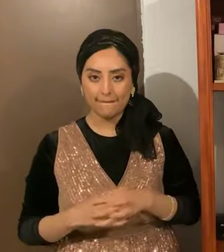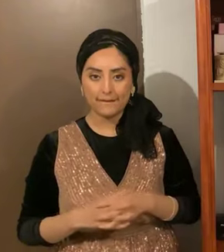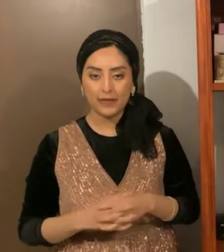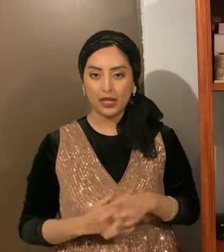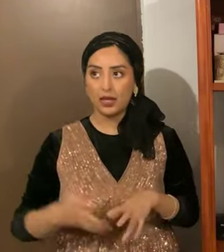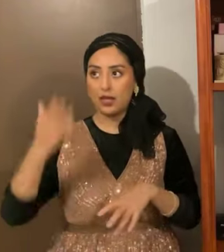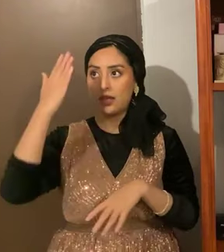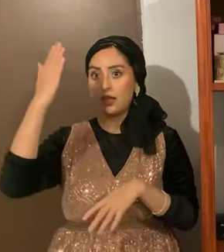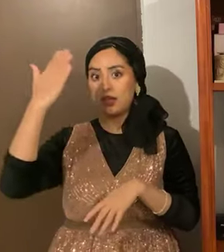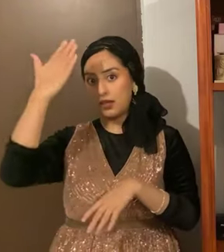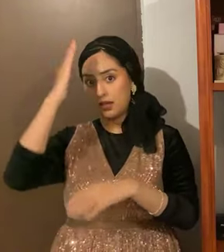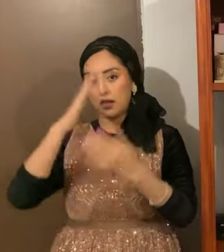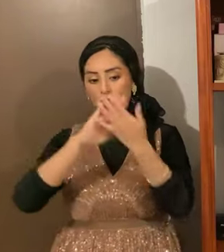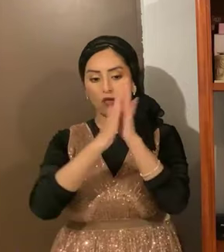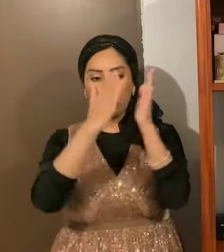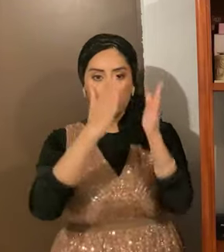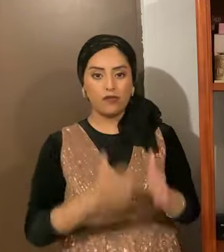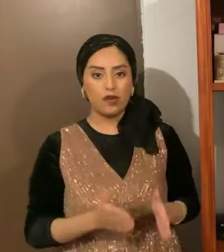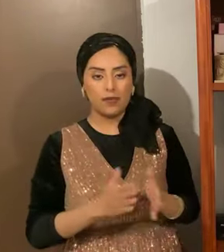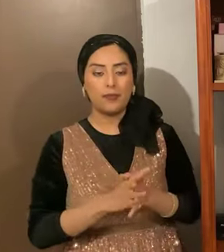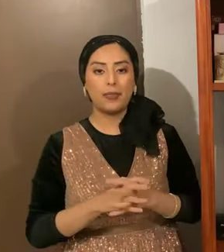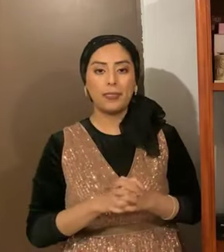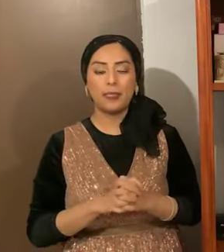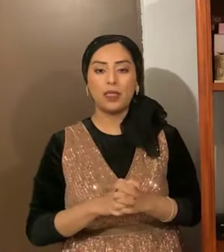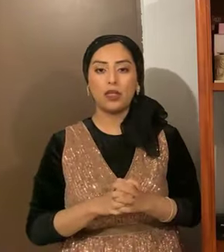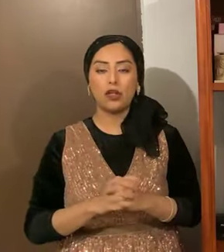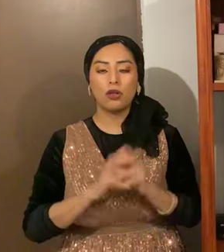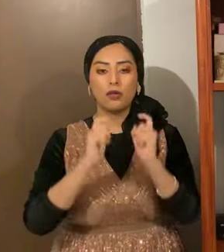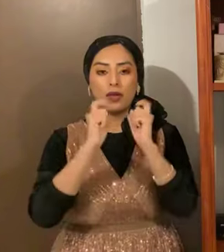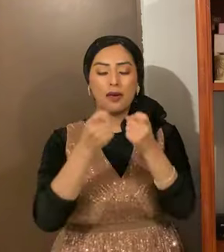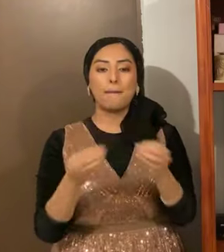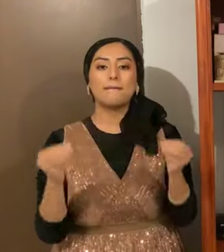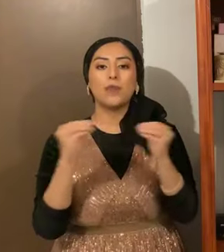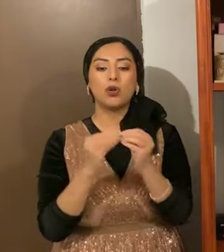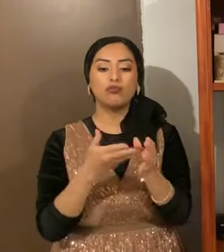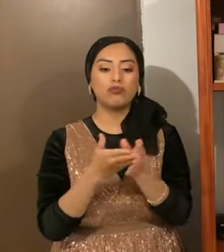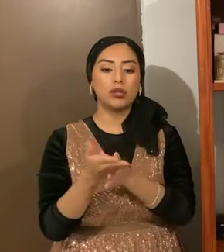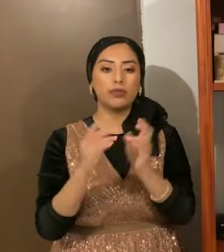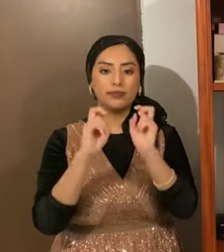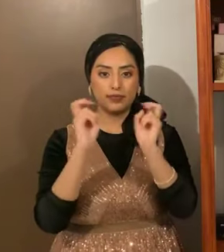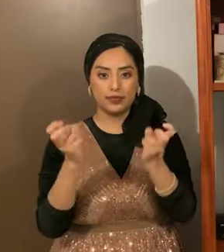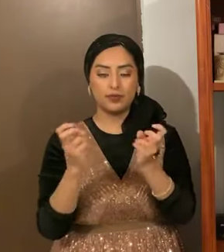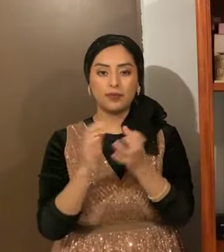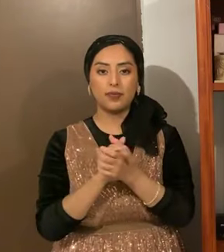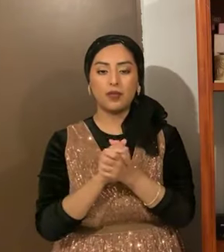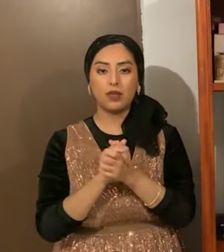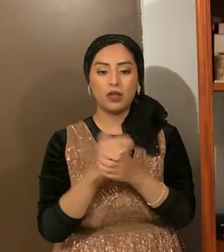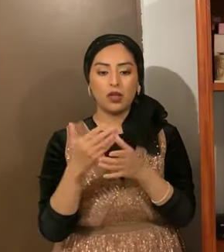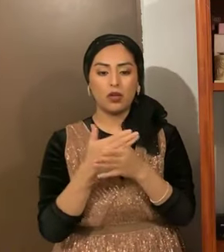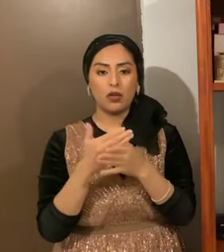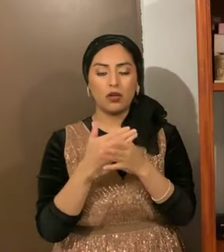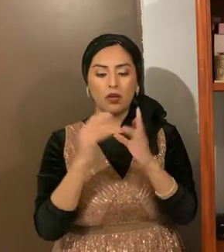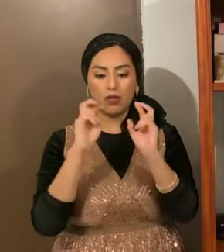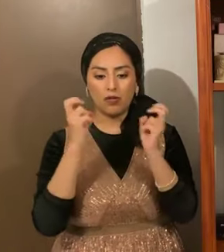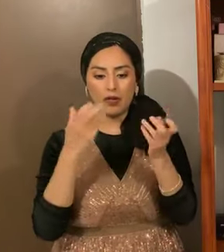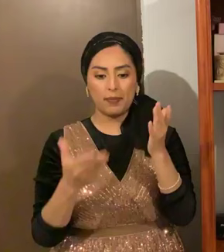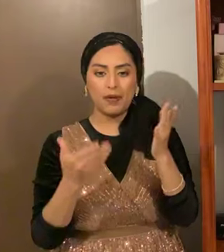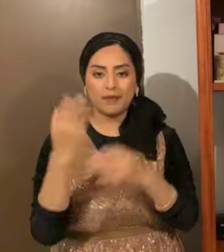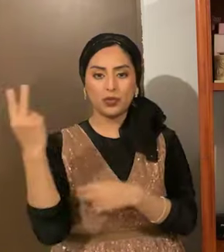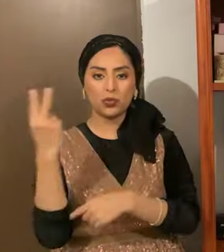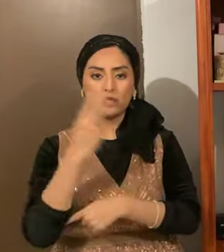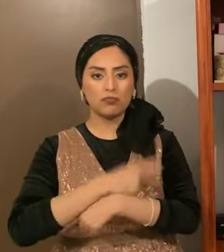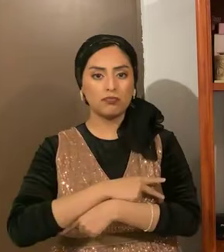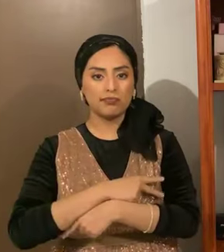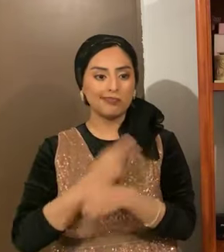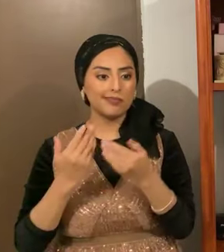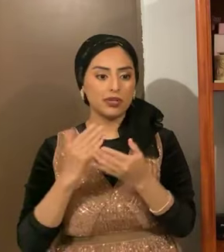mismo. Entonces, vamos a ir viendo temas más profundos. Pero les quiero compartir un tema que quizá me lleve 2 días,